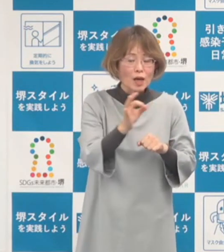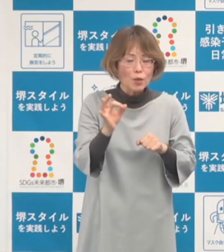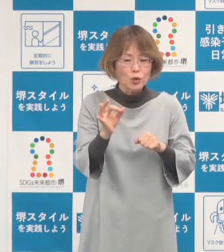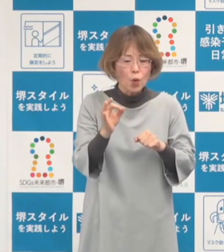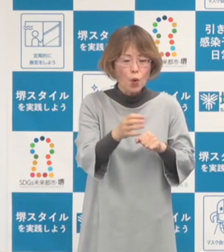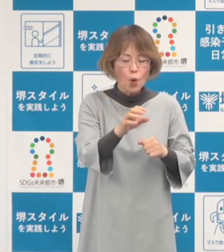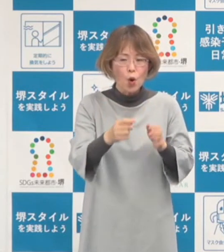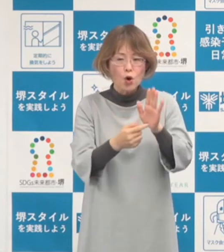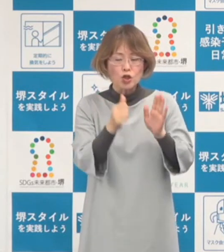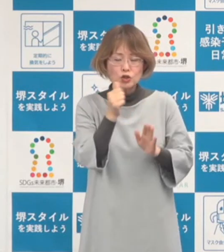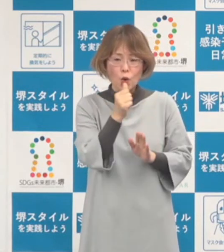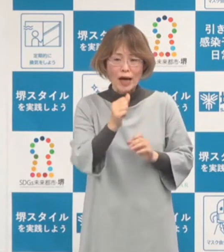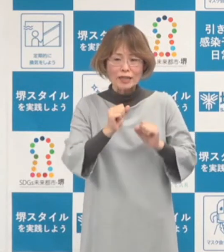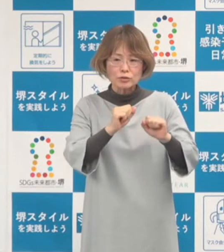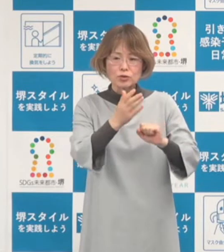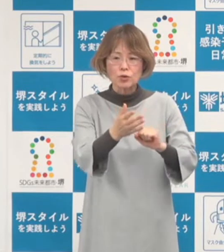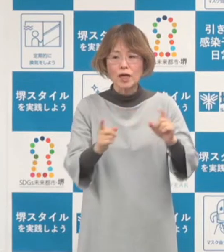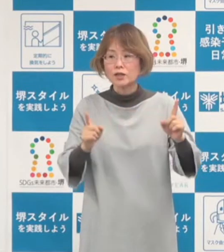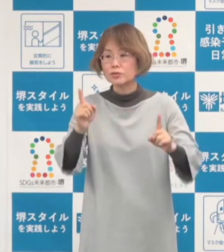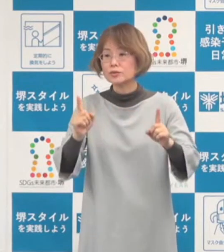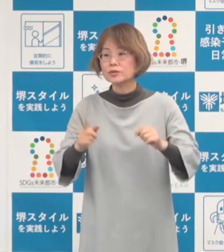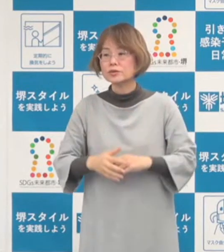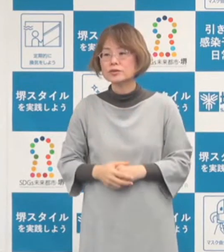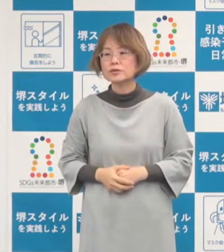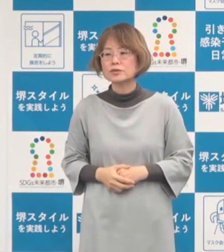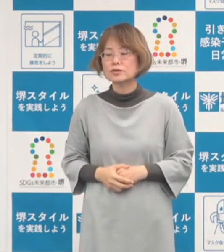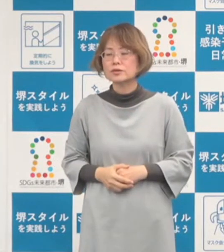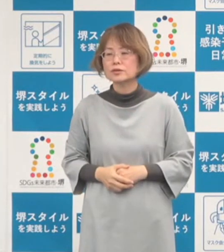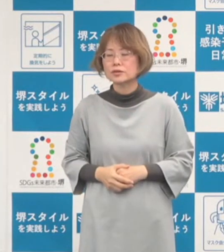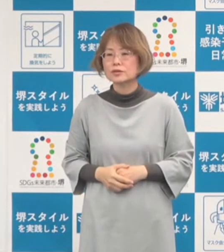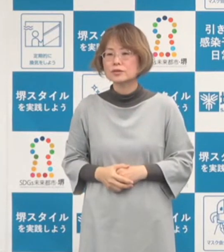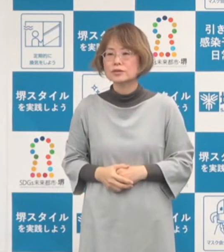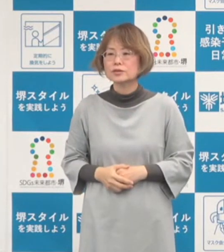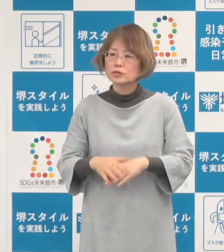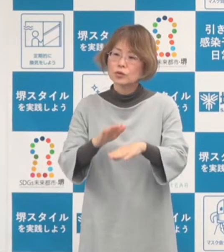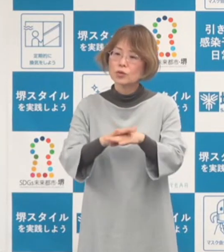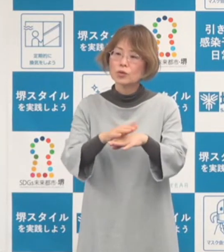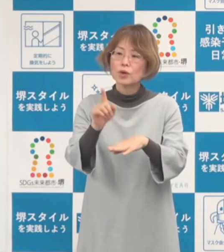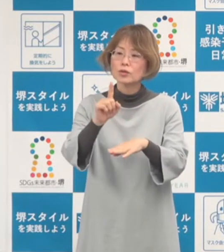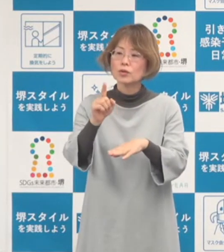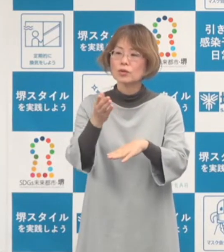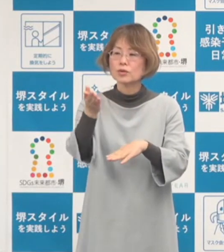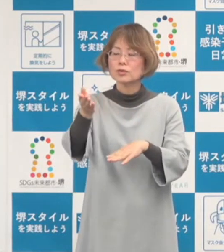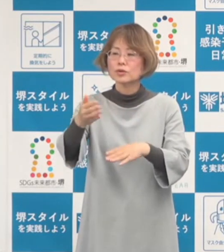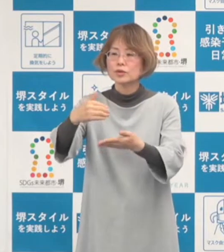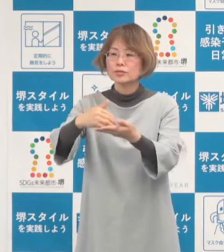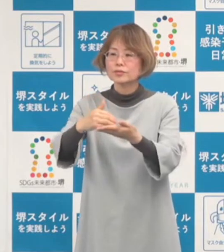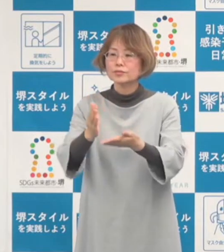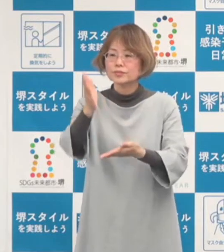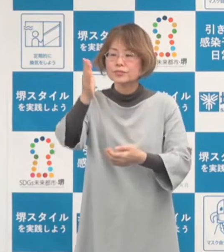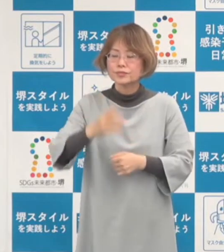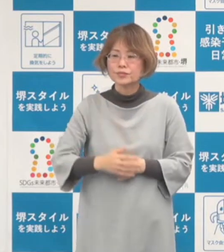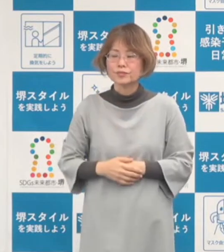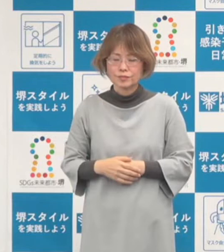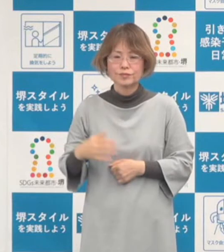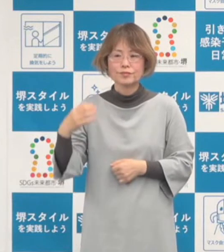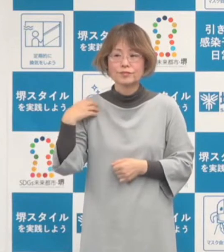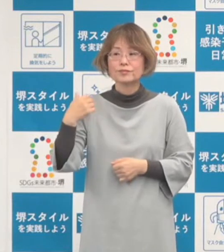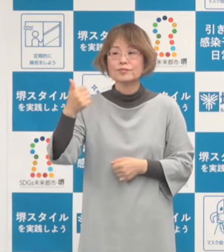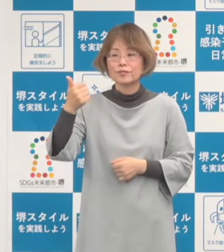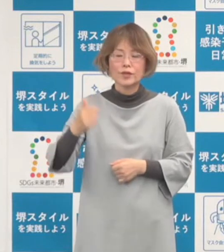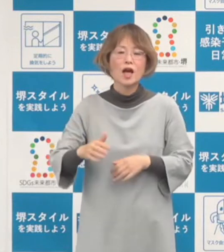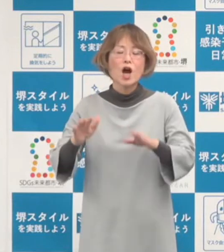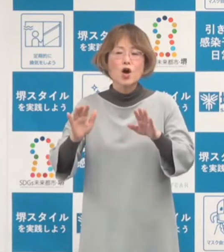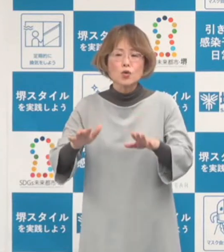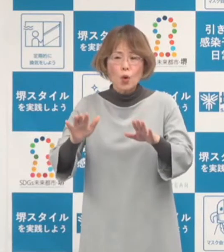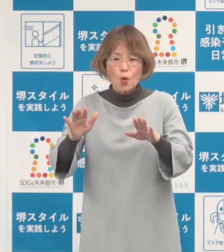らなんでしょう か。蔦屋書店での扱い商品について説明をお願いします。 今回蔦屋書店では今回選